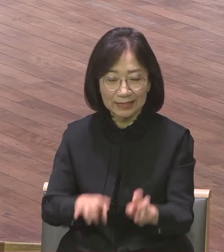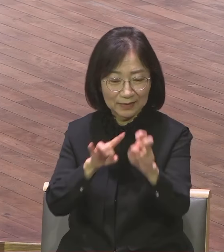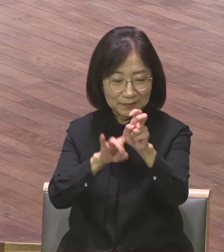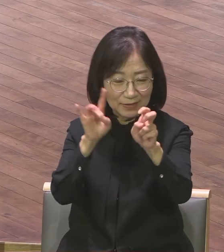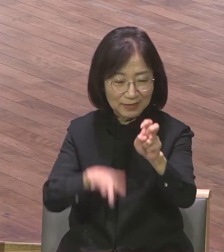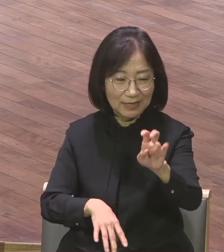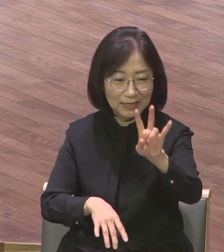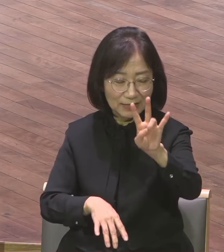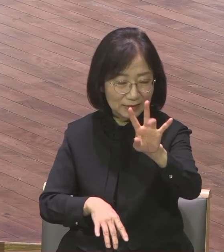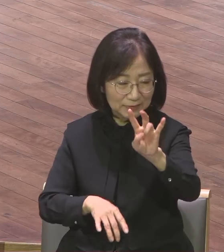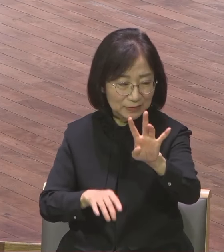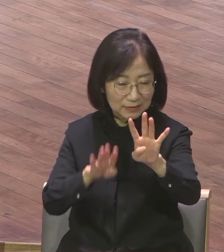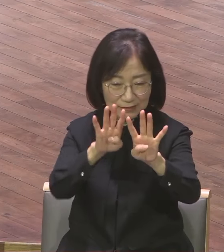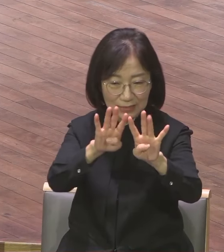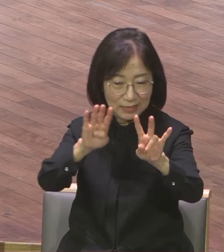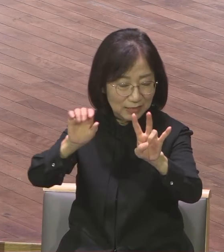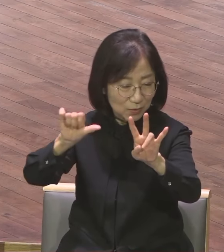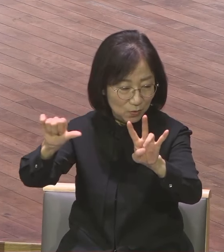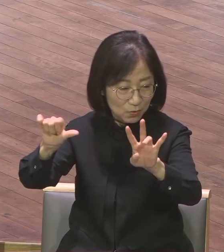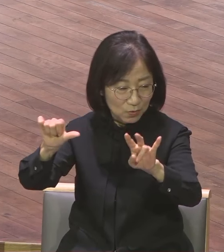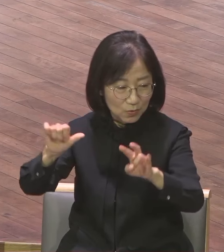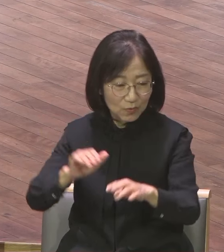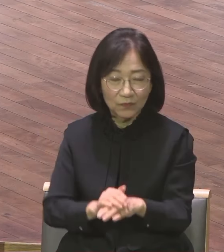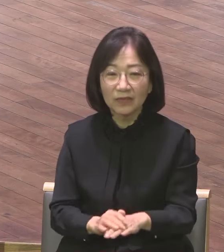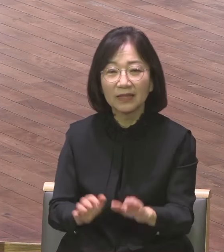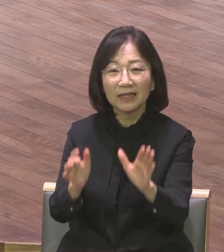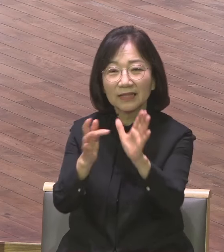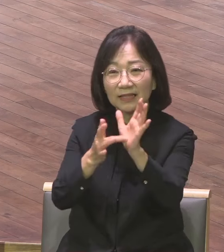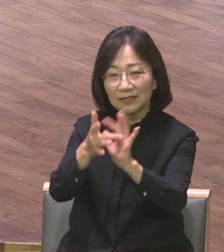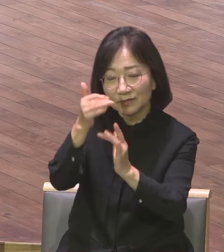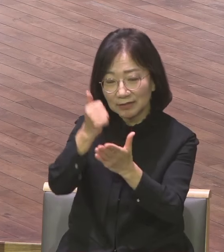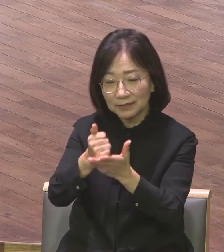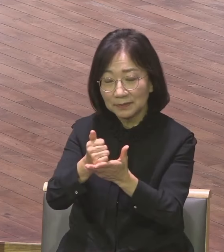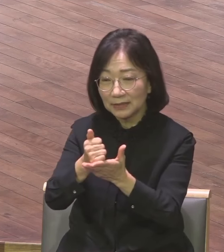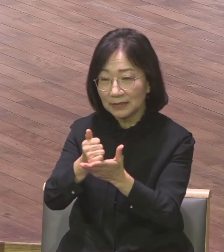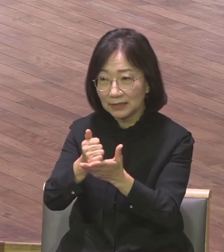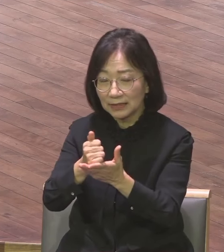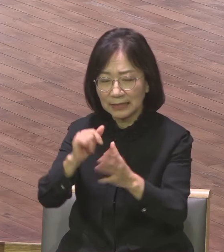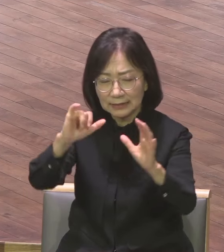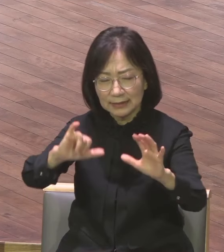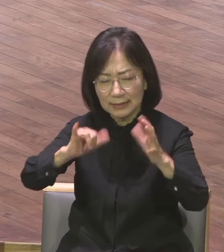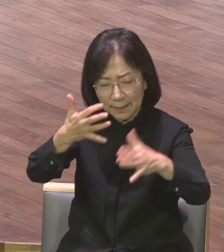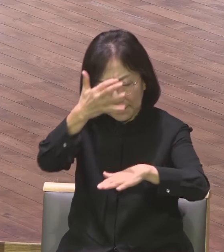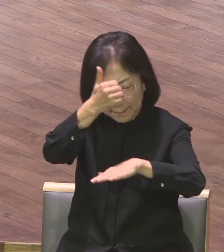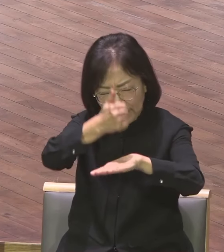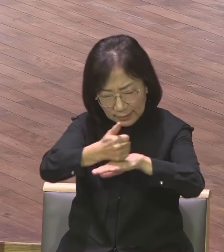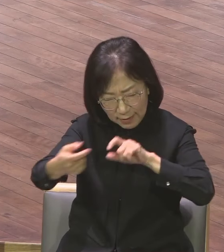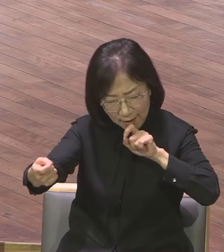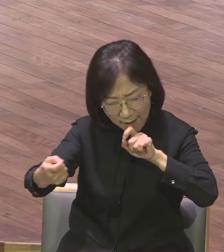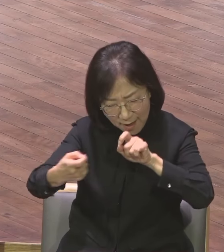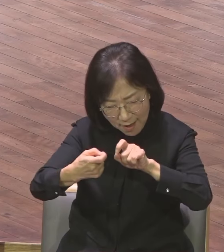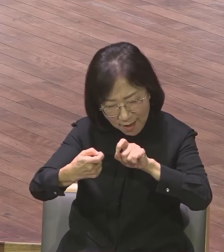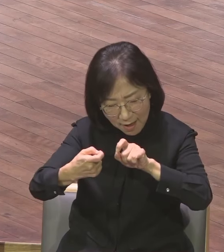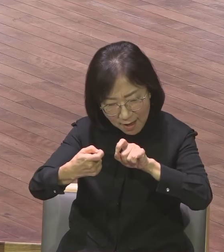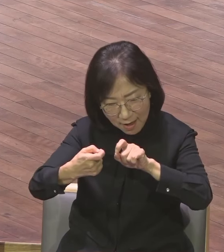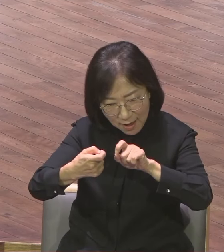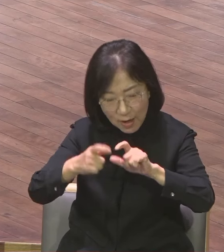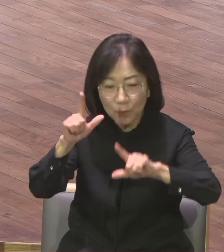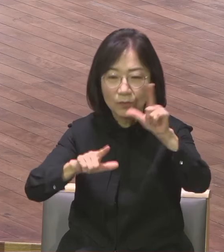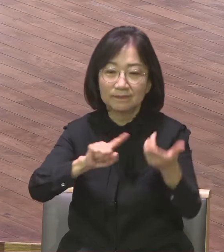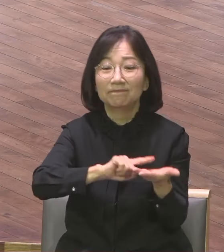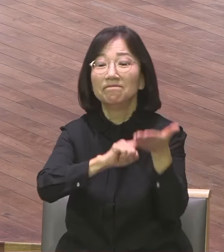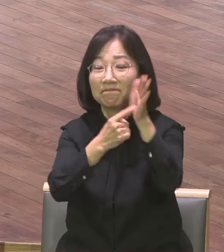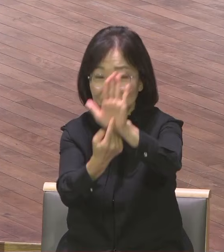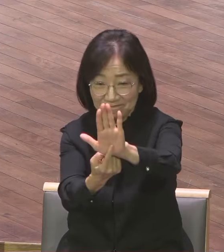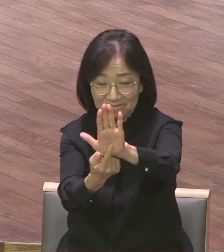마태복음 24장 45절에 보면 예수님께서 세상 끝에는 무슨 징조가 있는지에 대해서 제자들의 질문에 이렇게 답변하십니다.